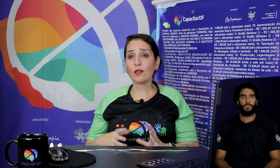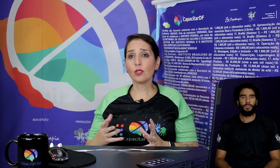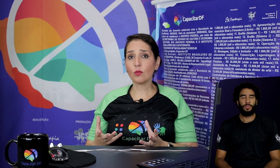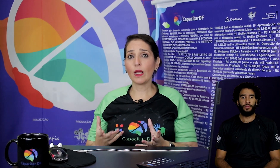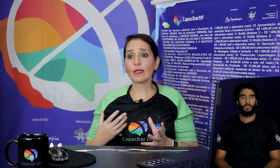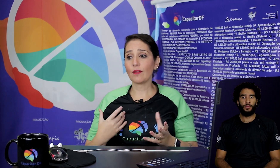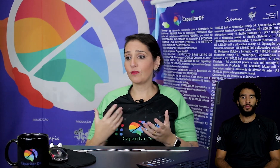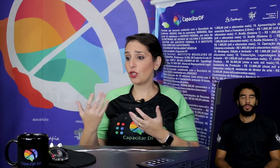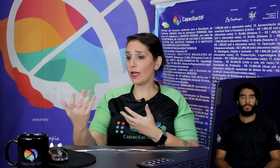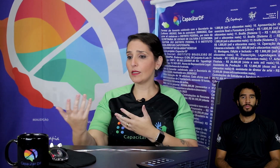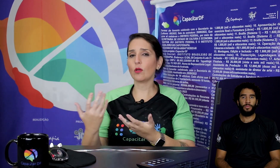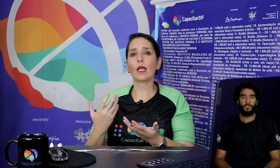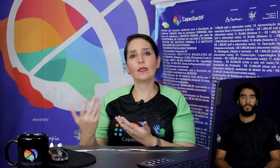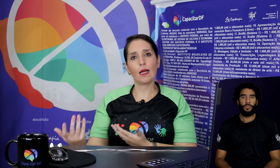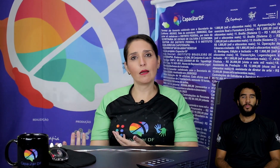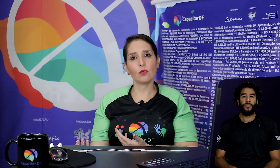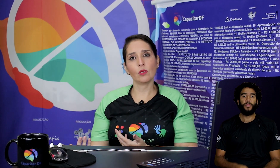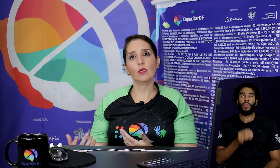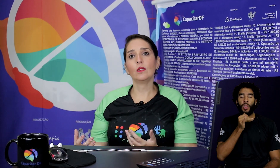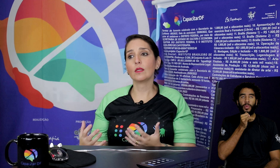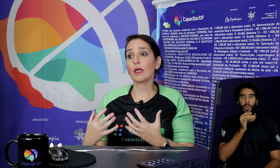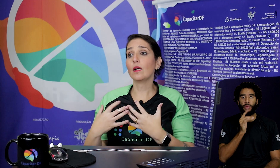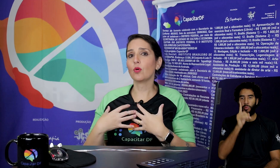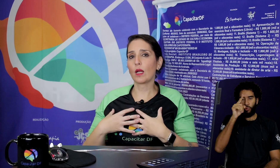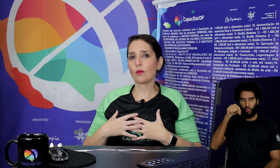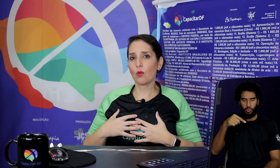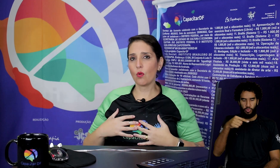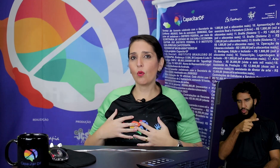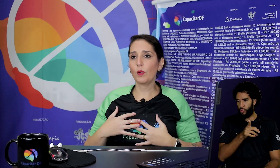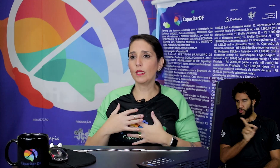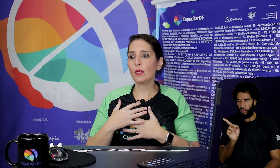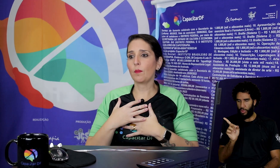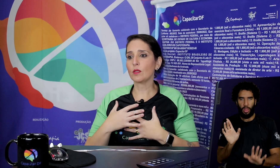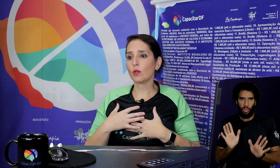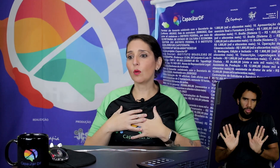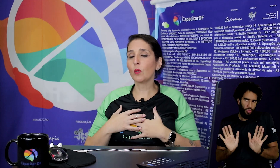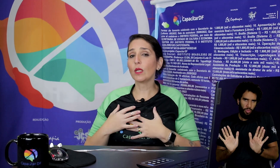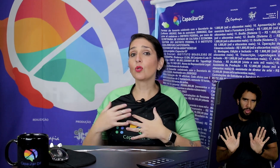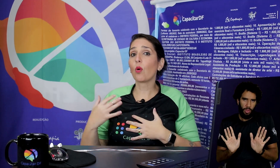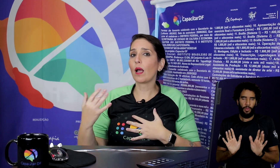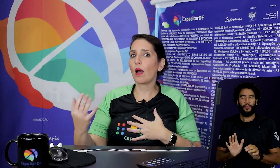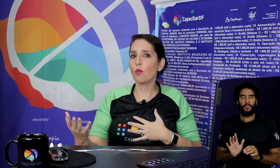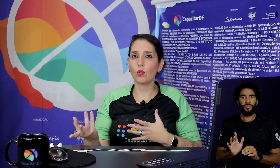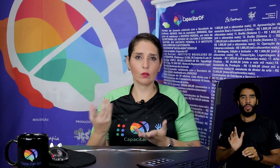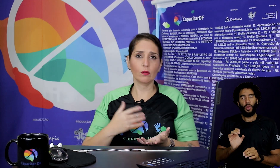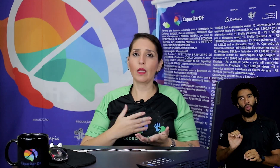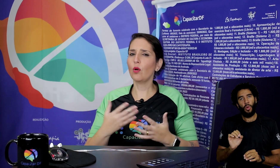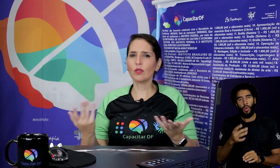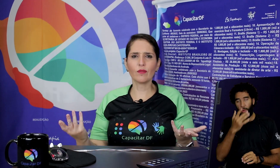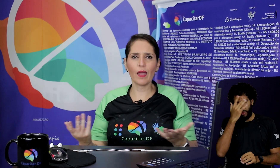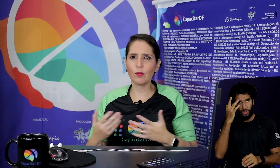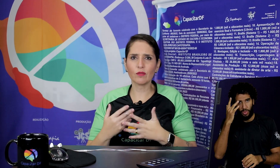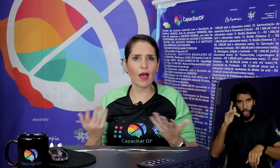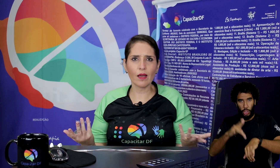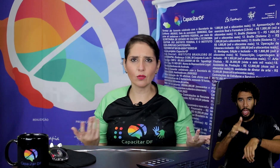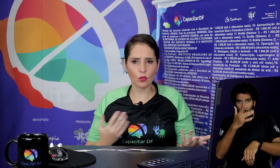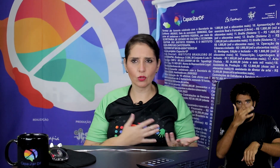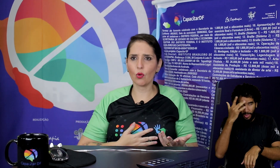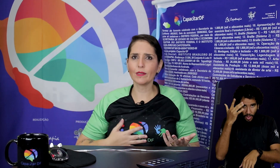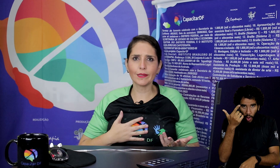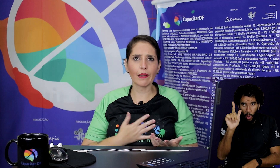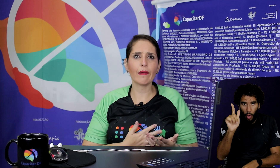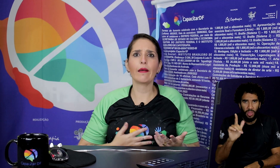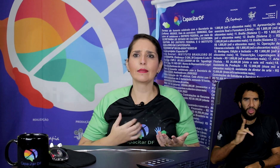Apesar de não ter essa direcionalidade e de ser ancorado ao corpo ali, a pessoa não poder tocar o outro, tem outros verbos, vários